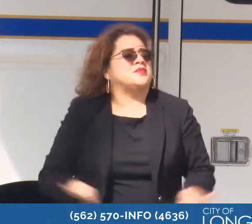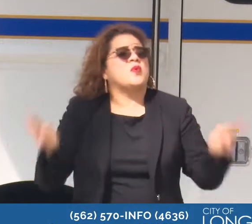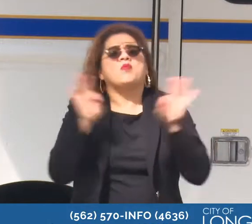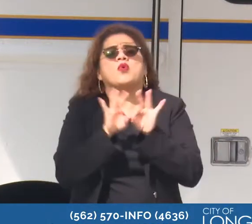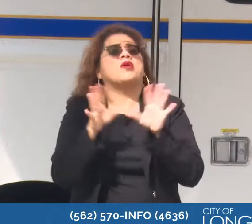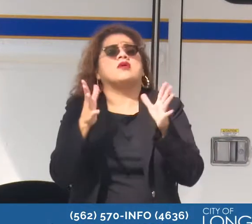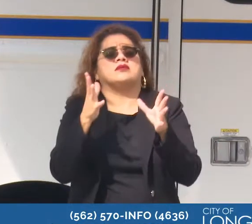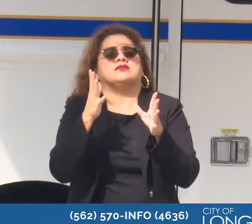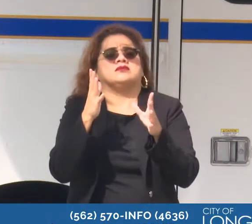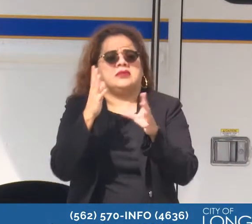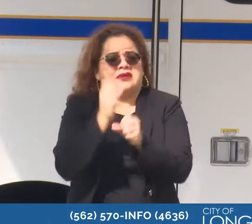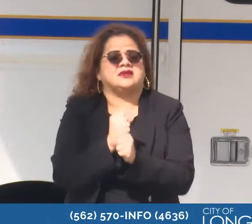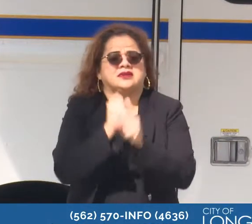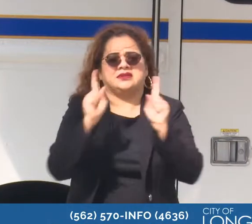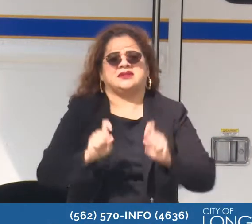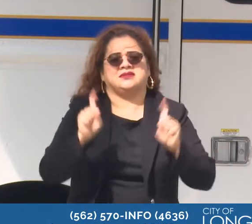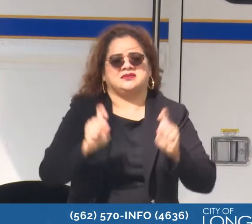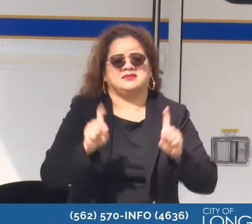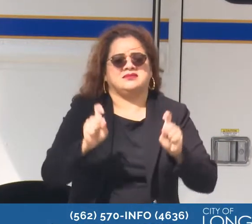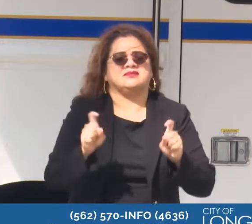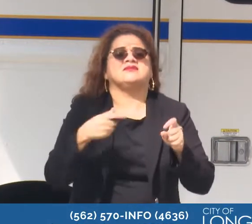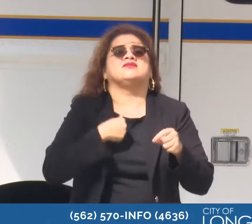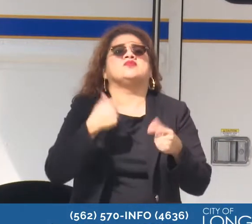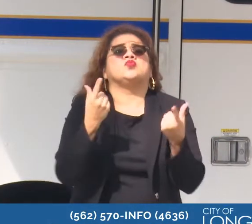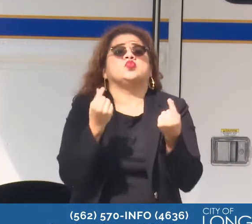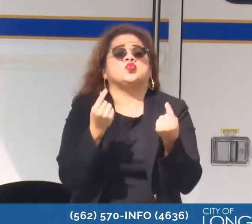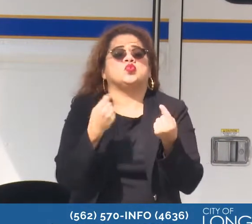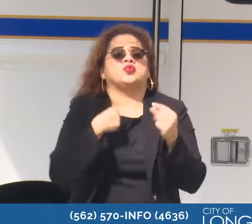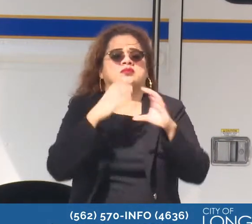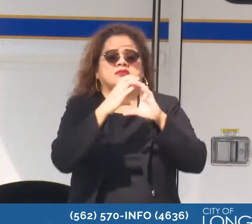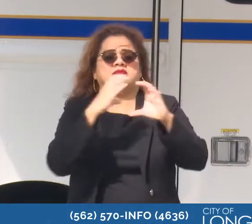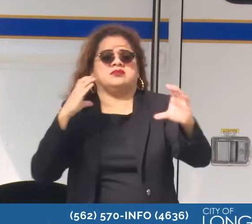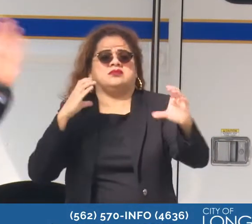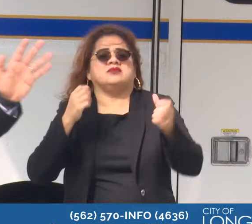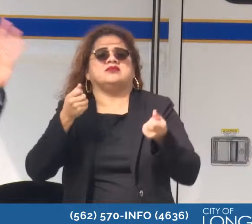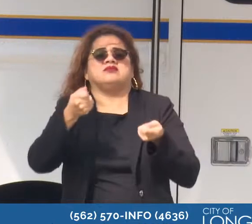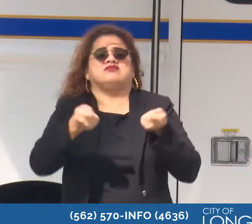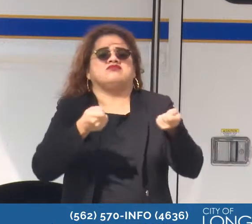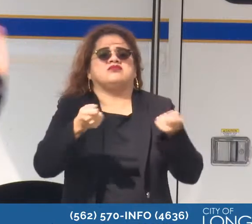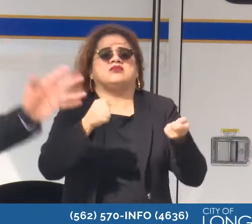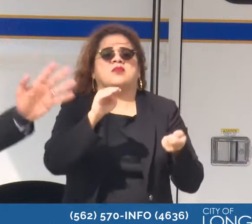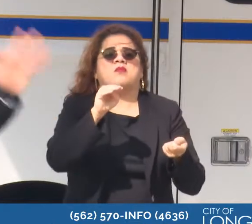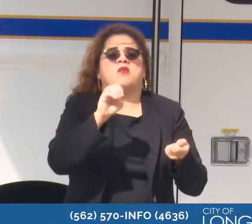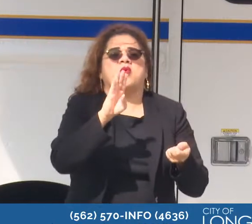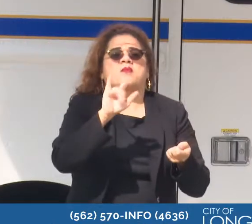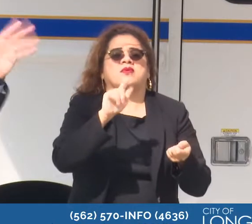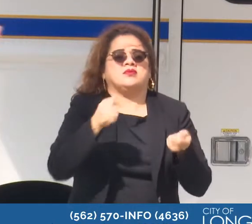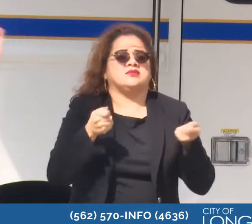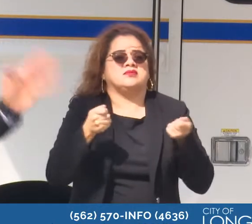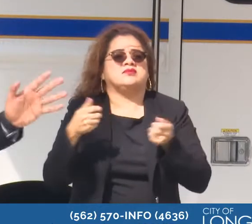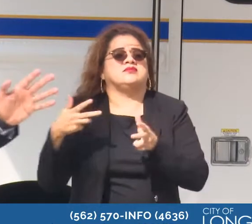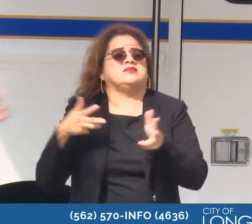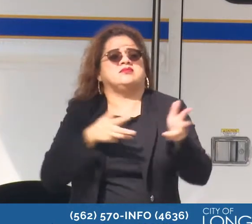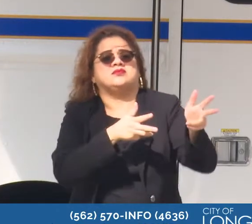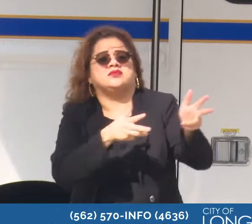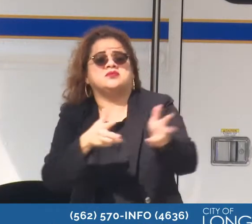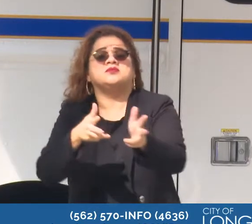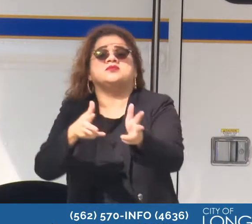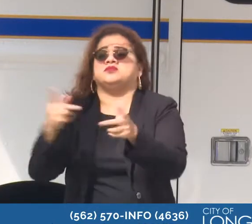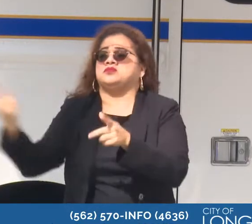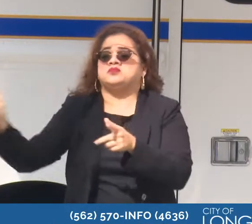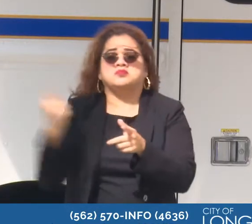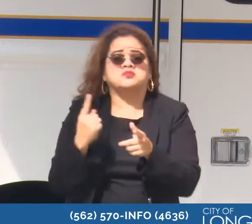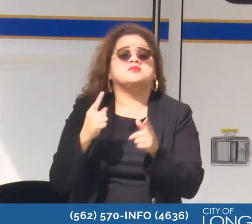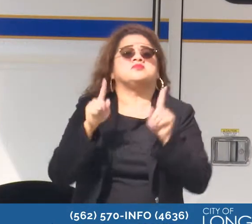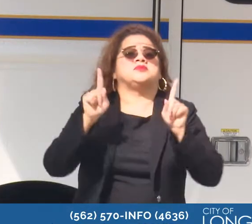sus barrios, en sus vecindades acá en la ciudad de Long Beach. Este modelo es el primer en el estado de California y